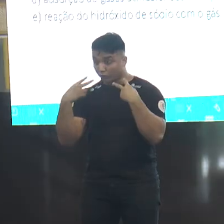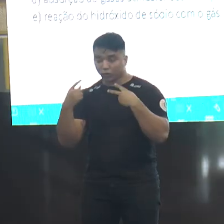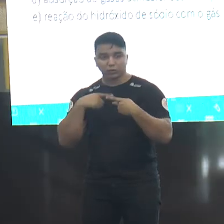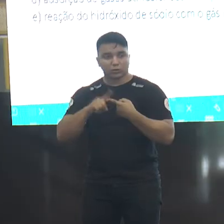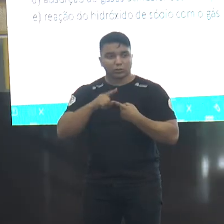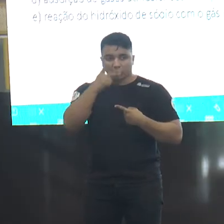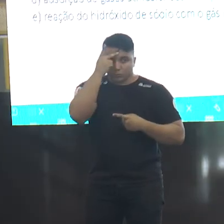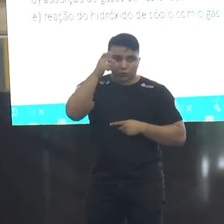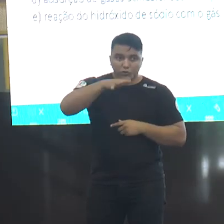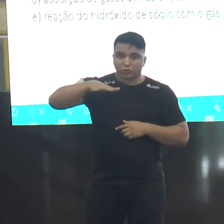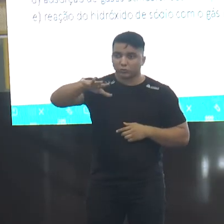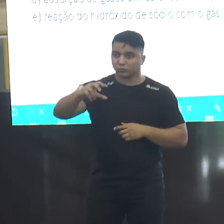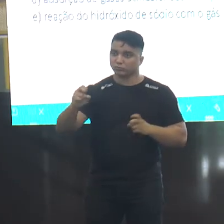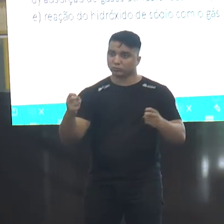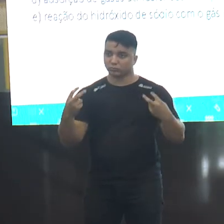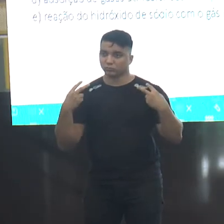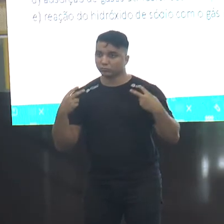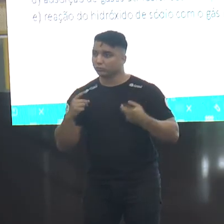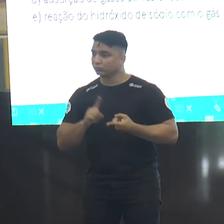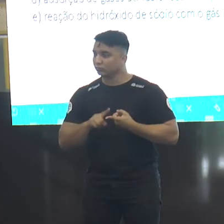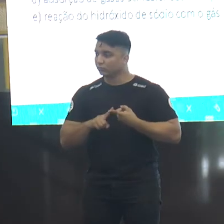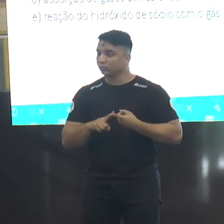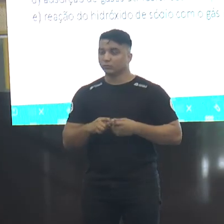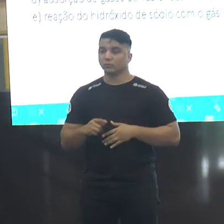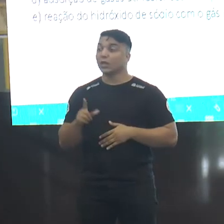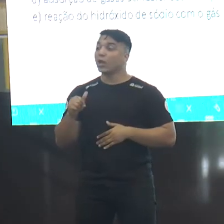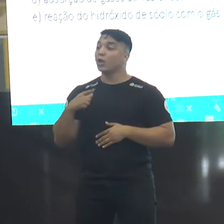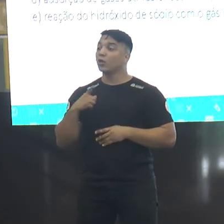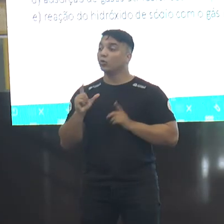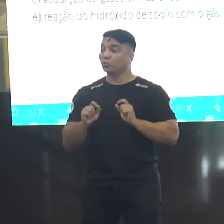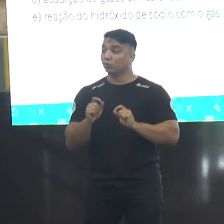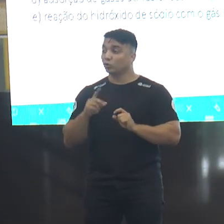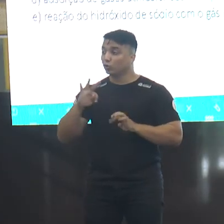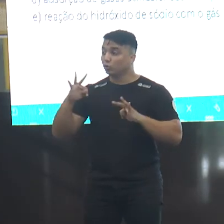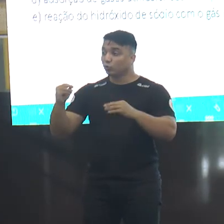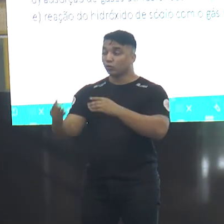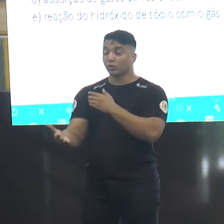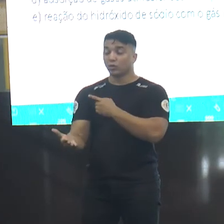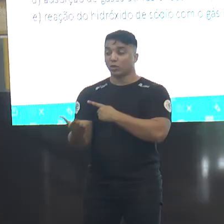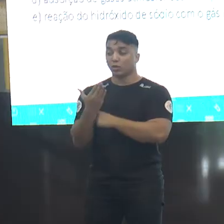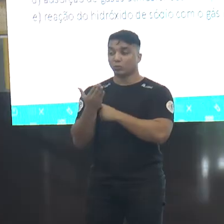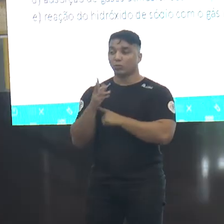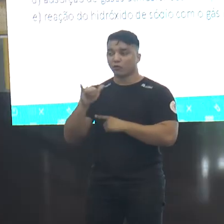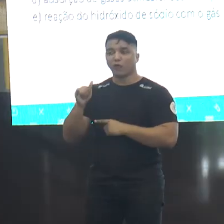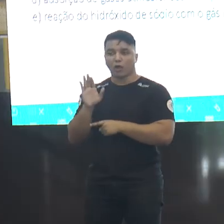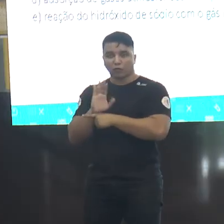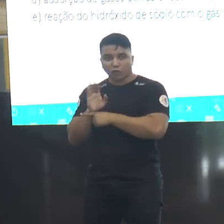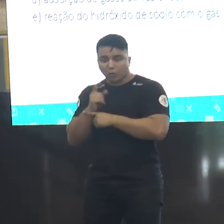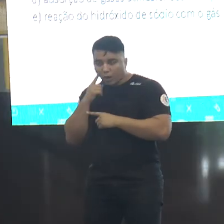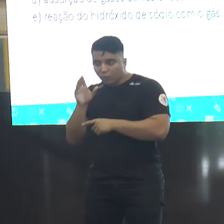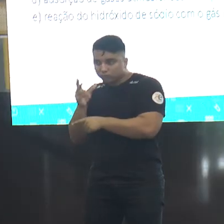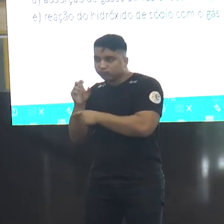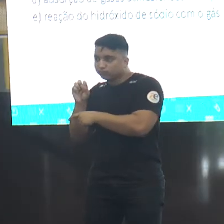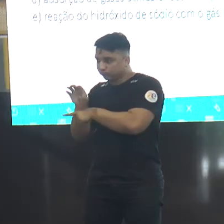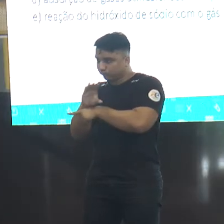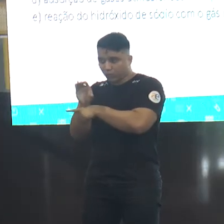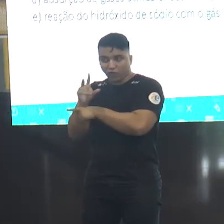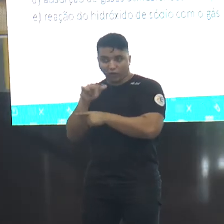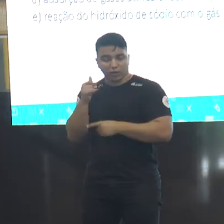aqui no front stage, contando com todos, e eu vou inclusive filmar para ver qual é a coisa